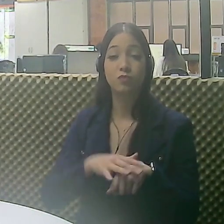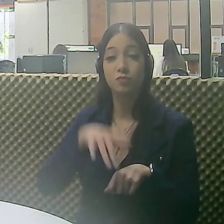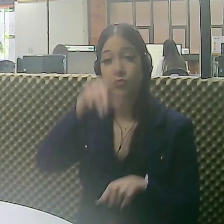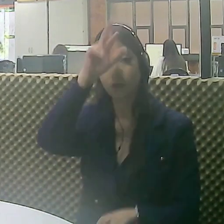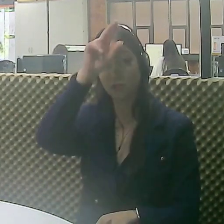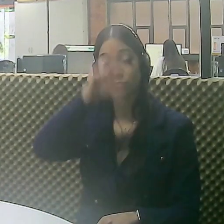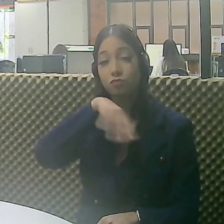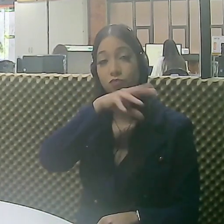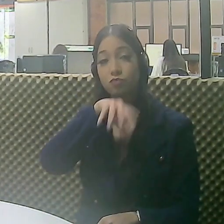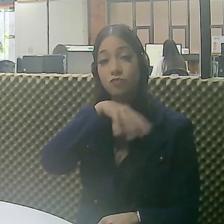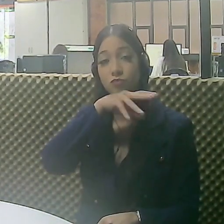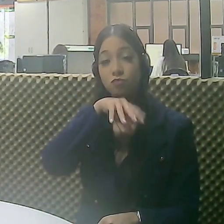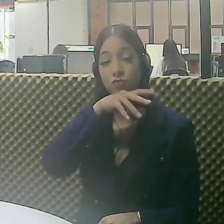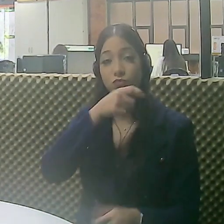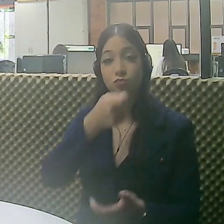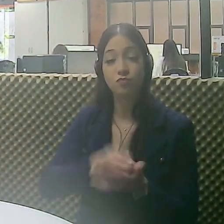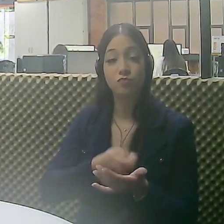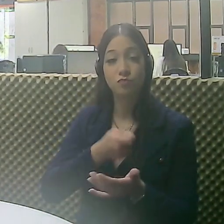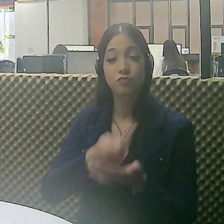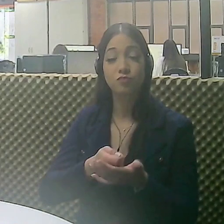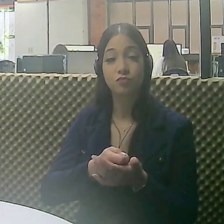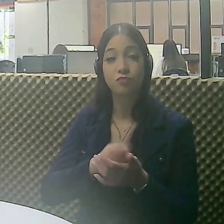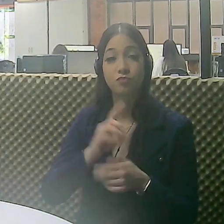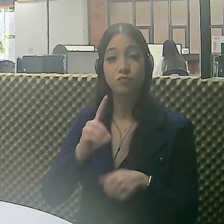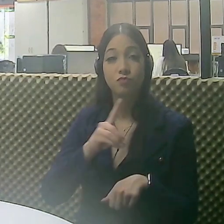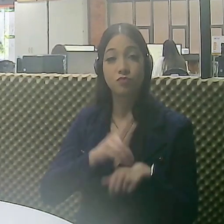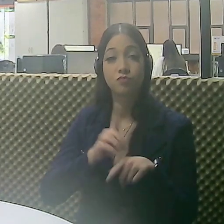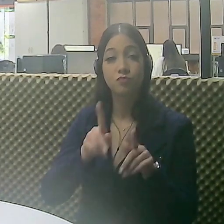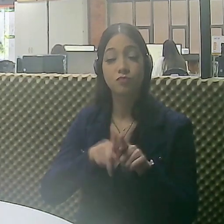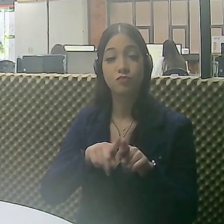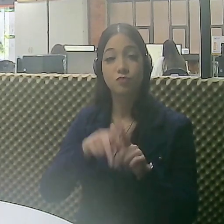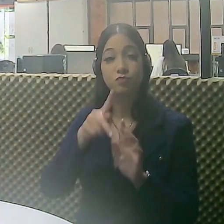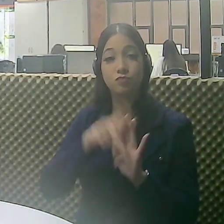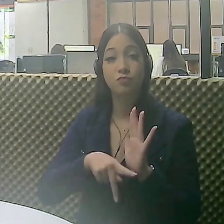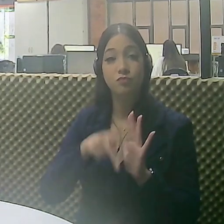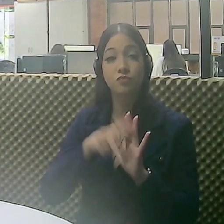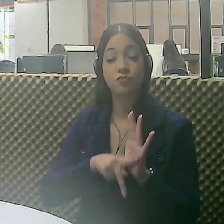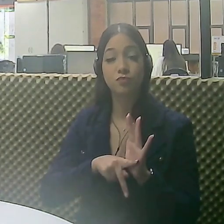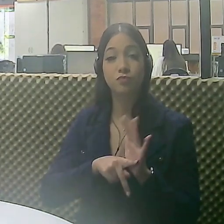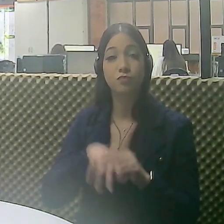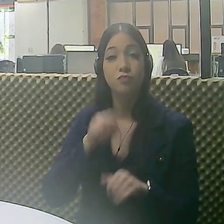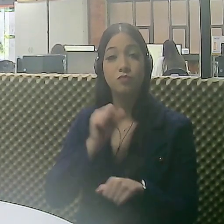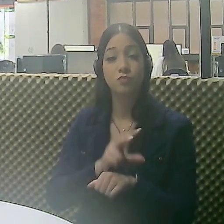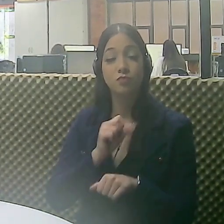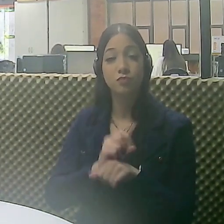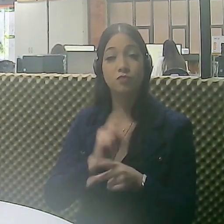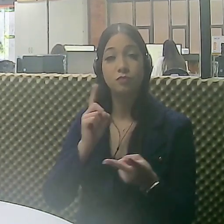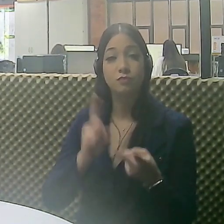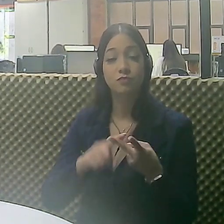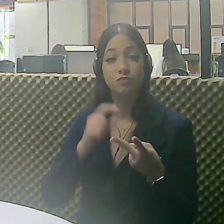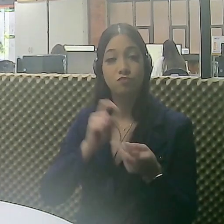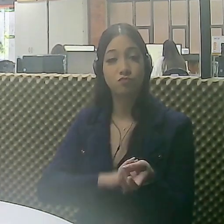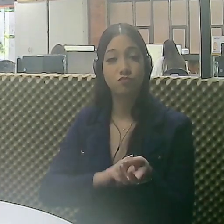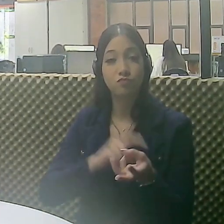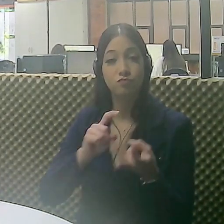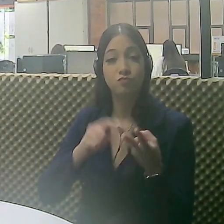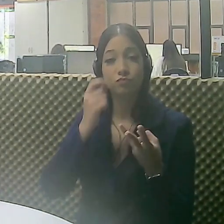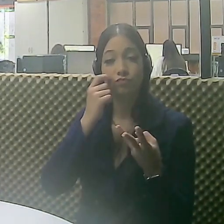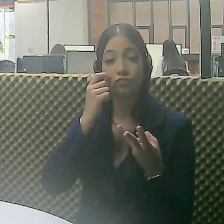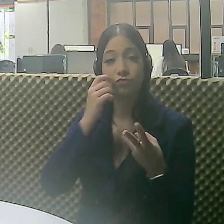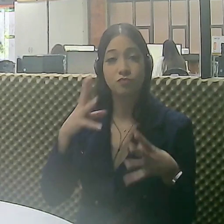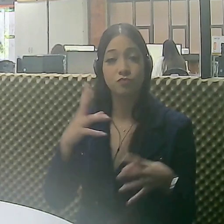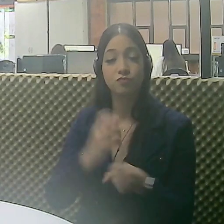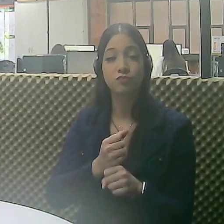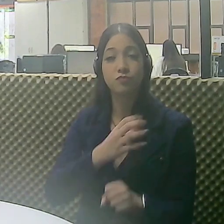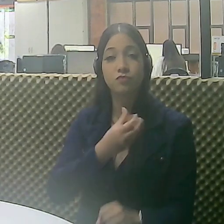insetos e animais. Além da batalha contra o Aedes, tem também o programa de controle de animais peçonhentos, raiva e roedores. São mais ou menos